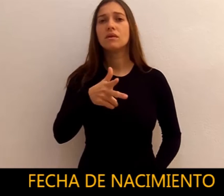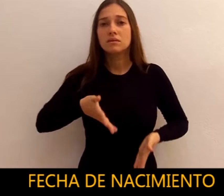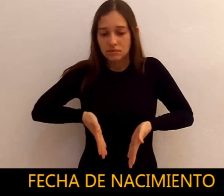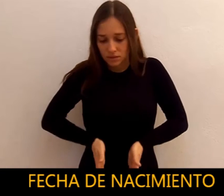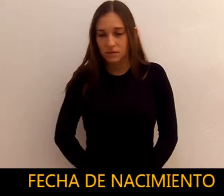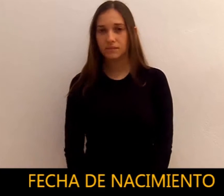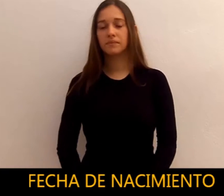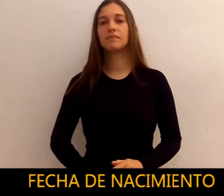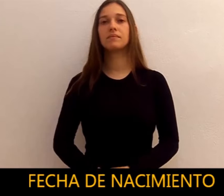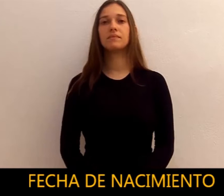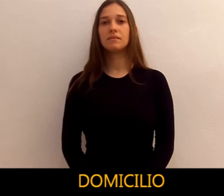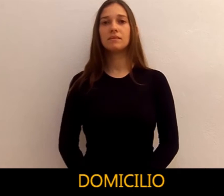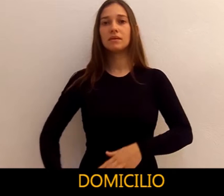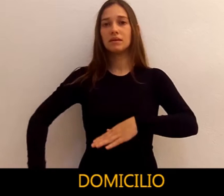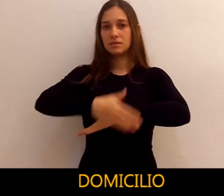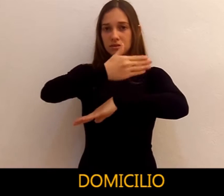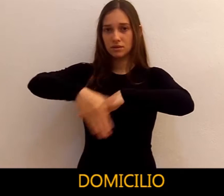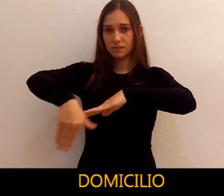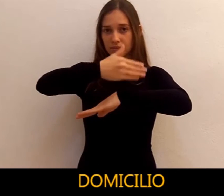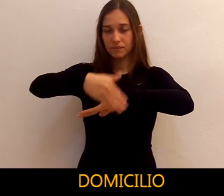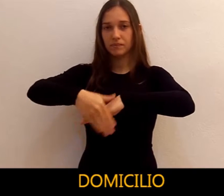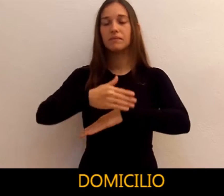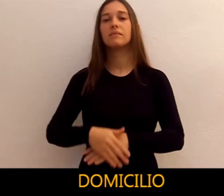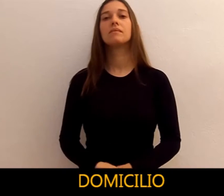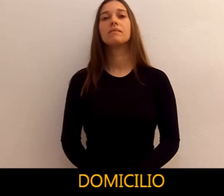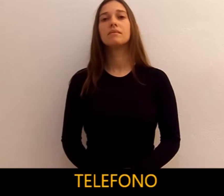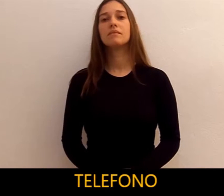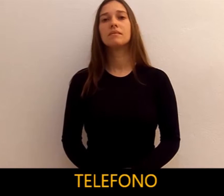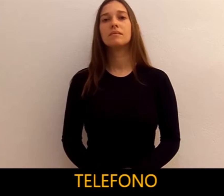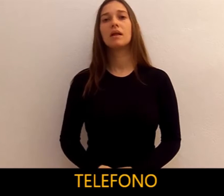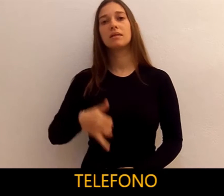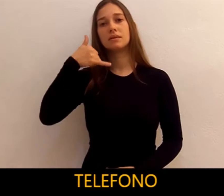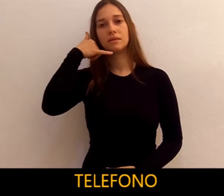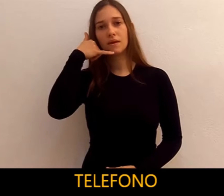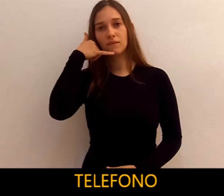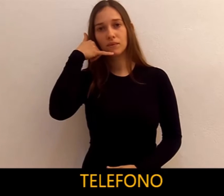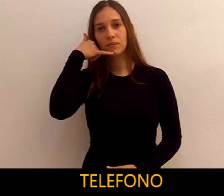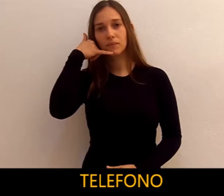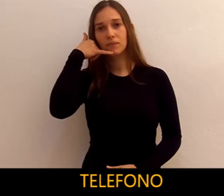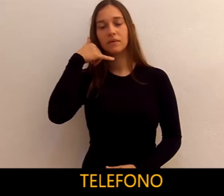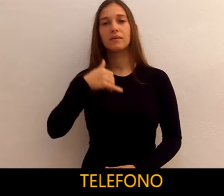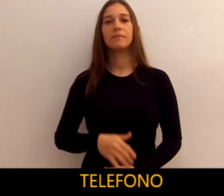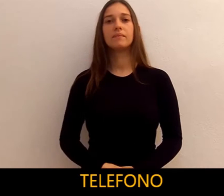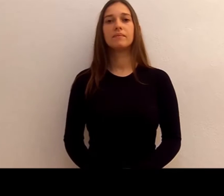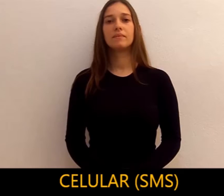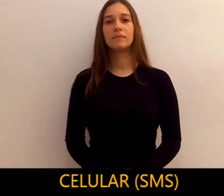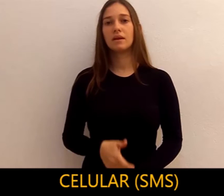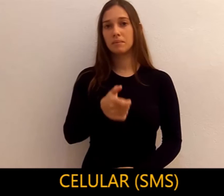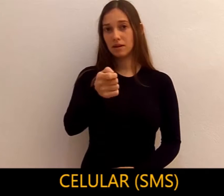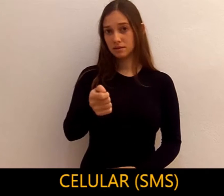oyentes. Para que ellos puedan, o sea, los profesionales puedan, los